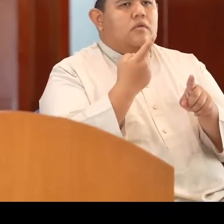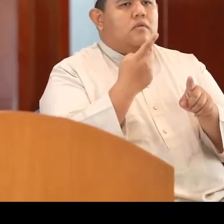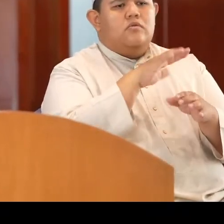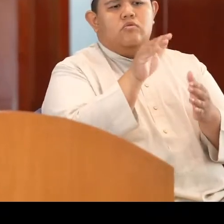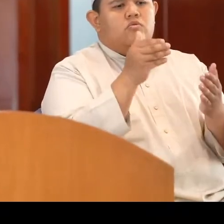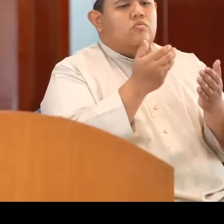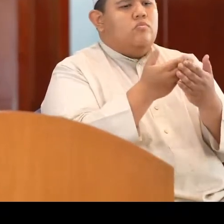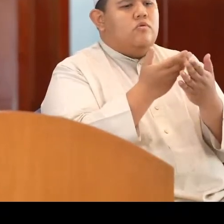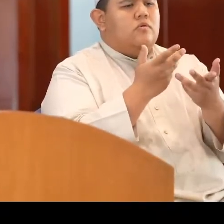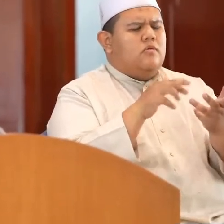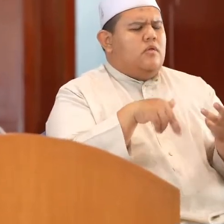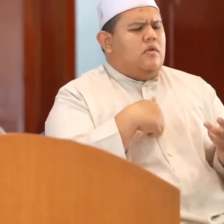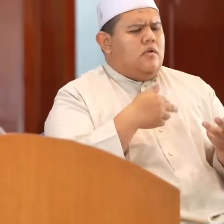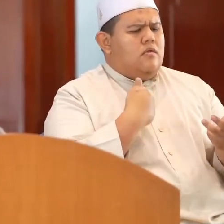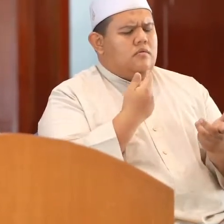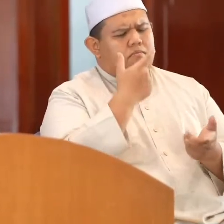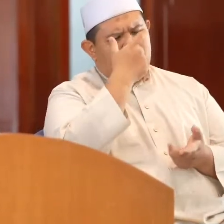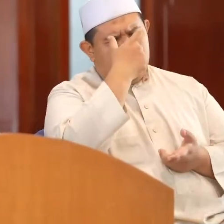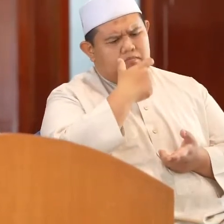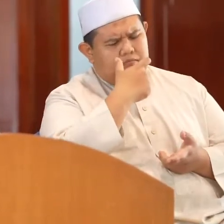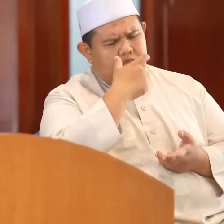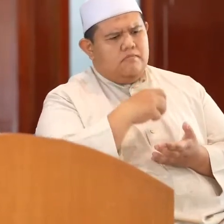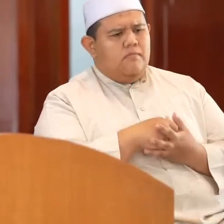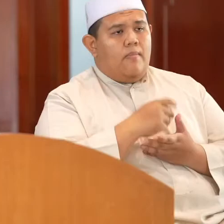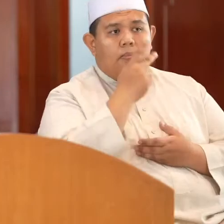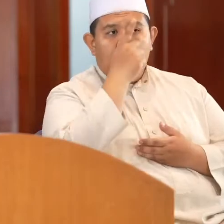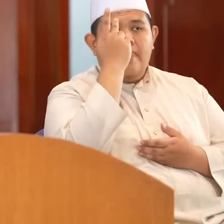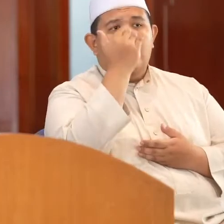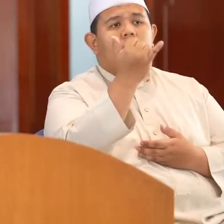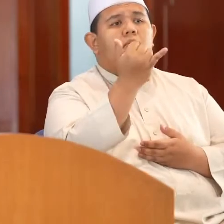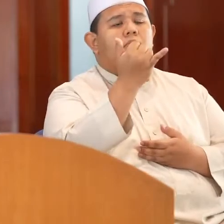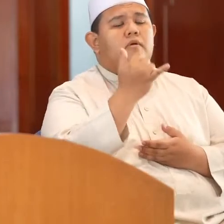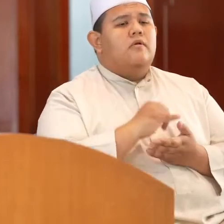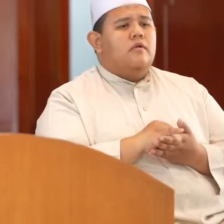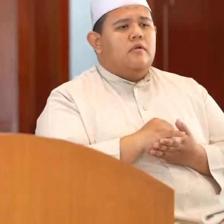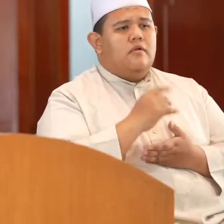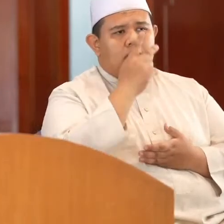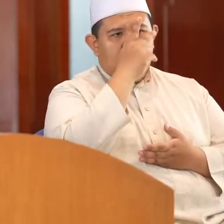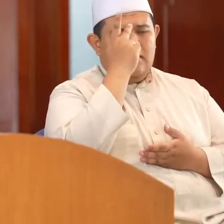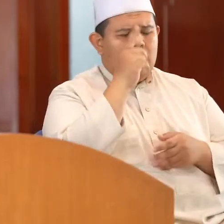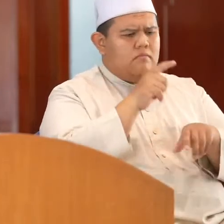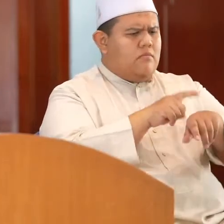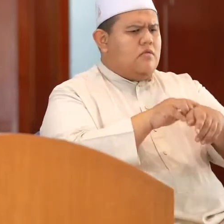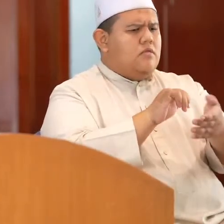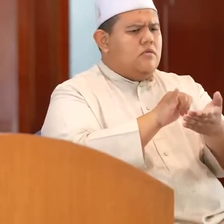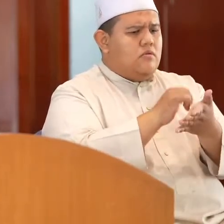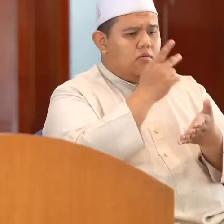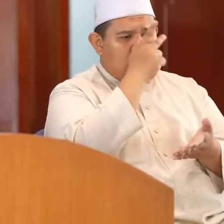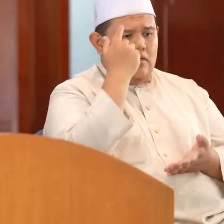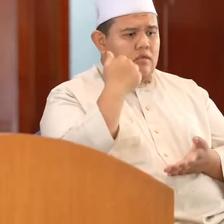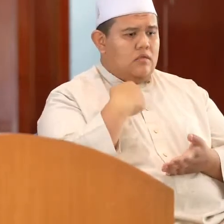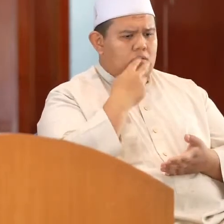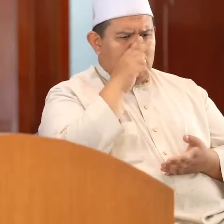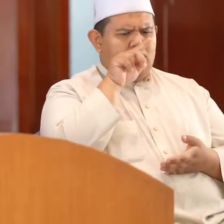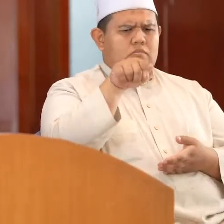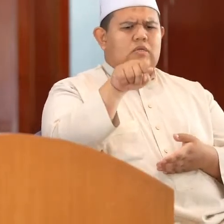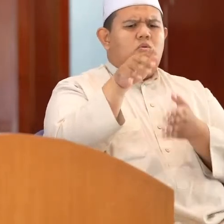seperti itu. Jadi dia rasa sedih. Sebab apa? Sebab pada masa itu kerana dia nampak